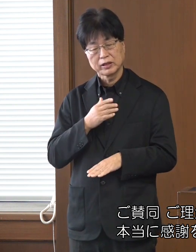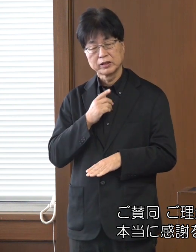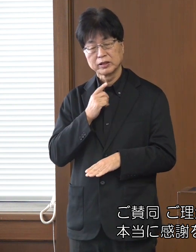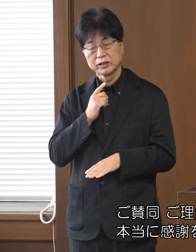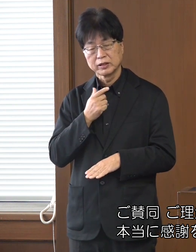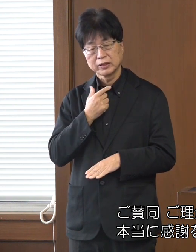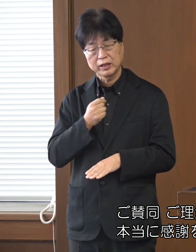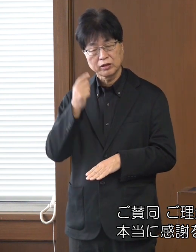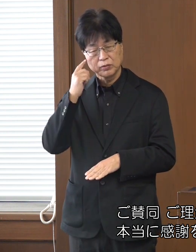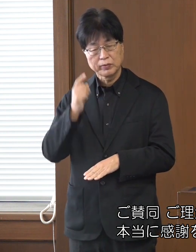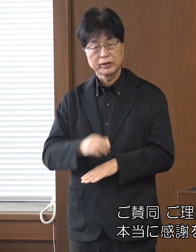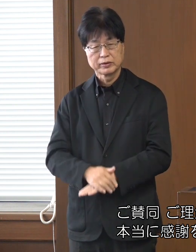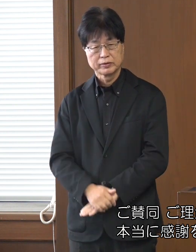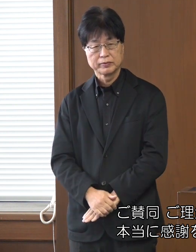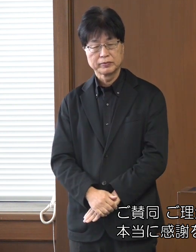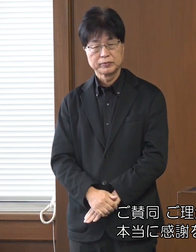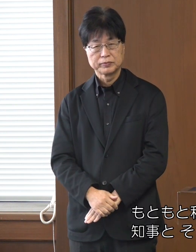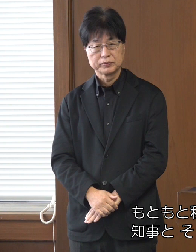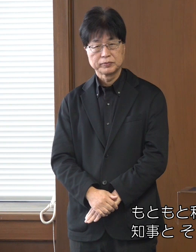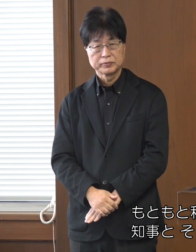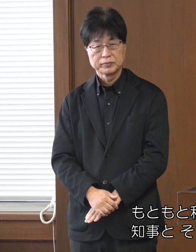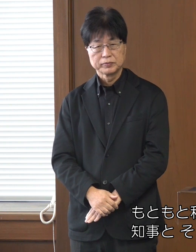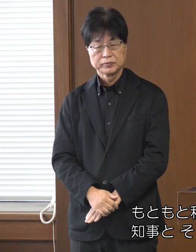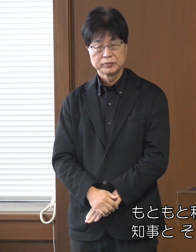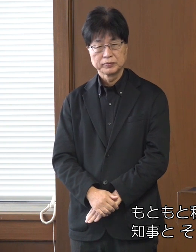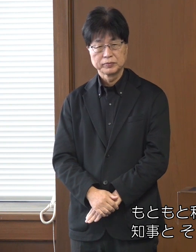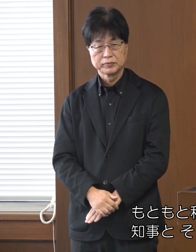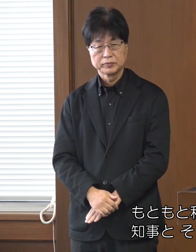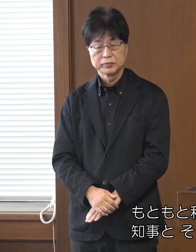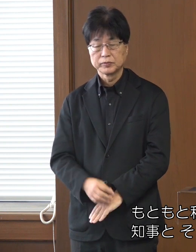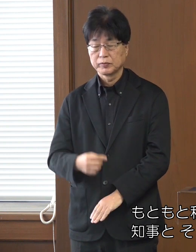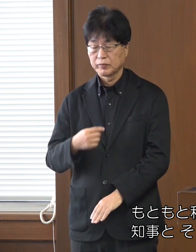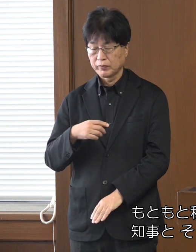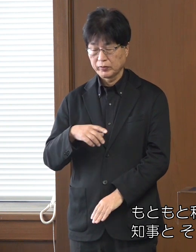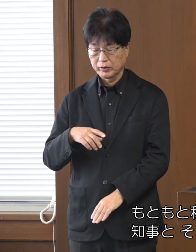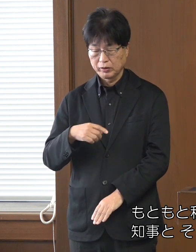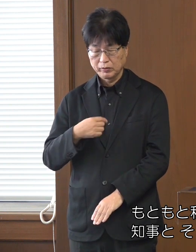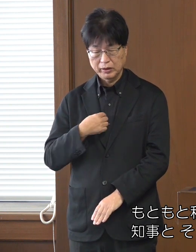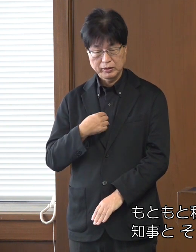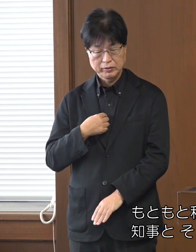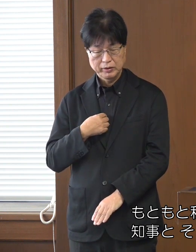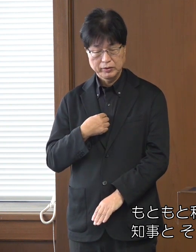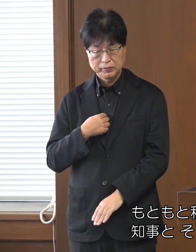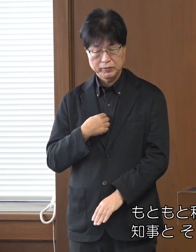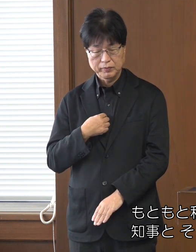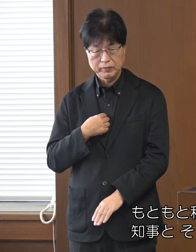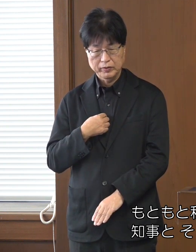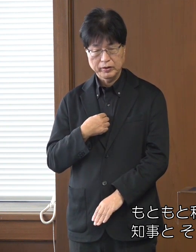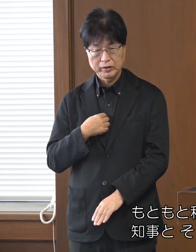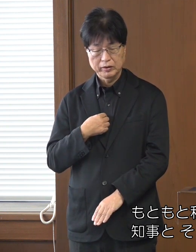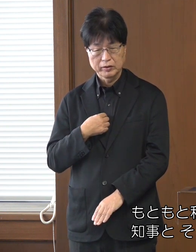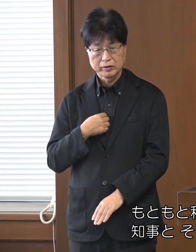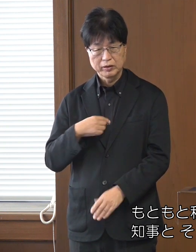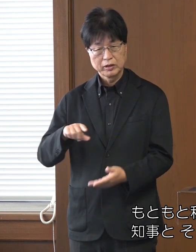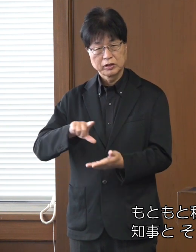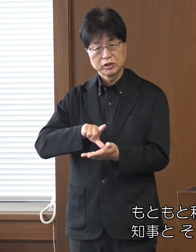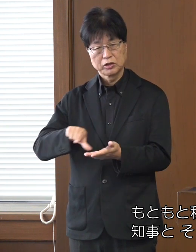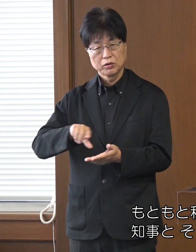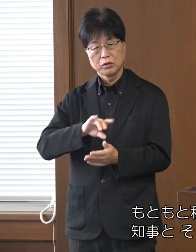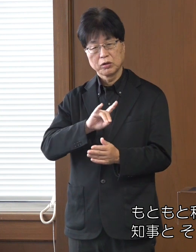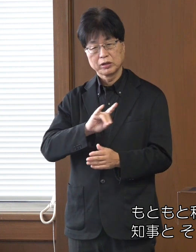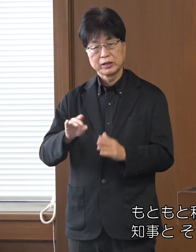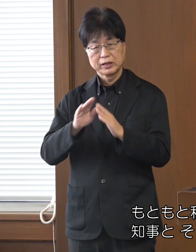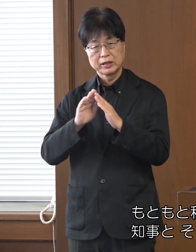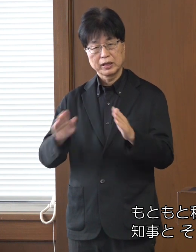。まあ、もともと私はその地方議会というの